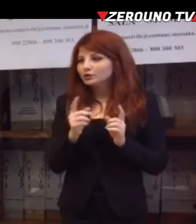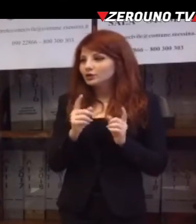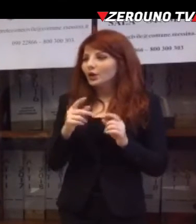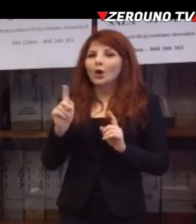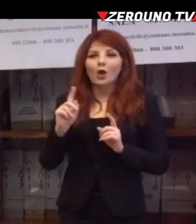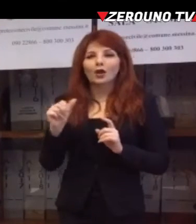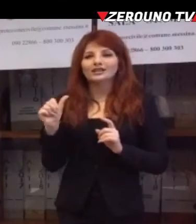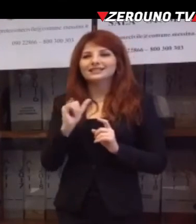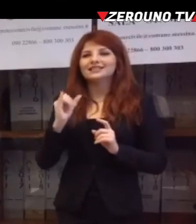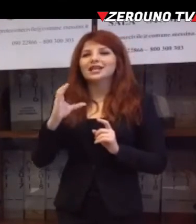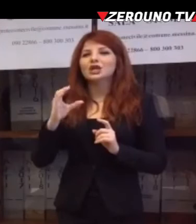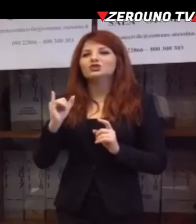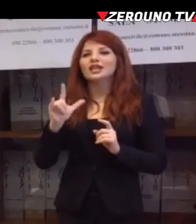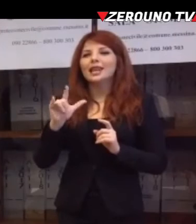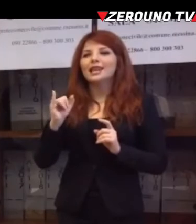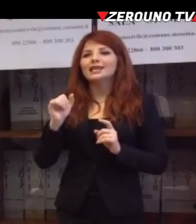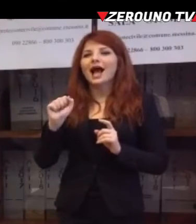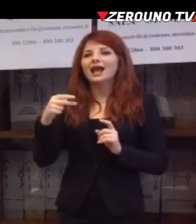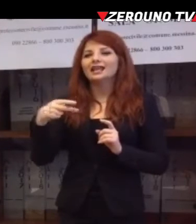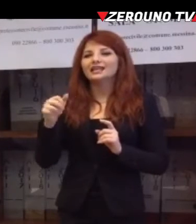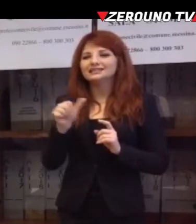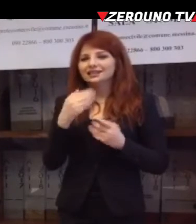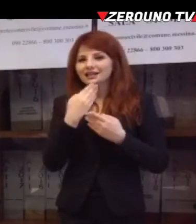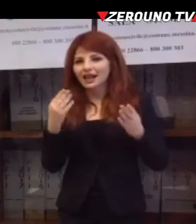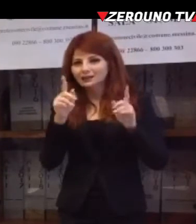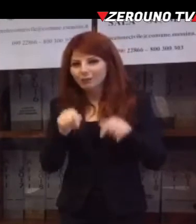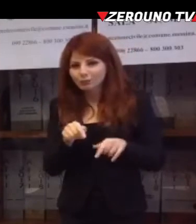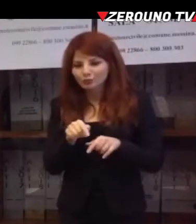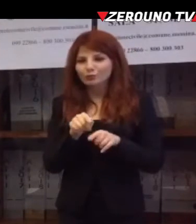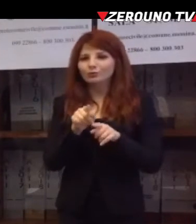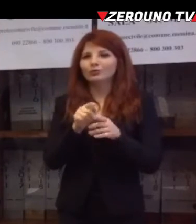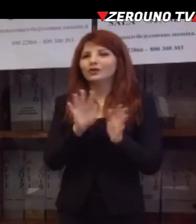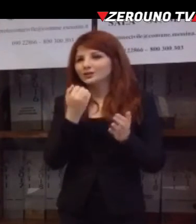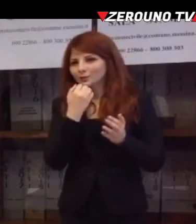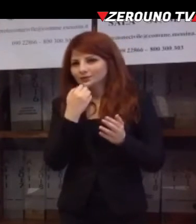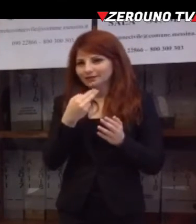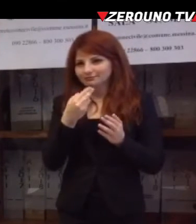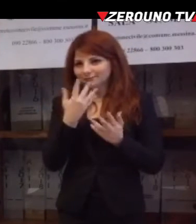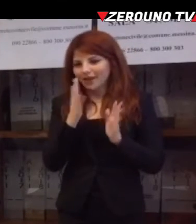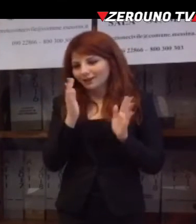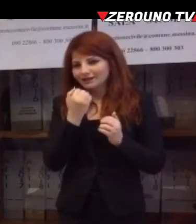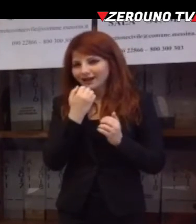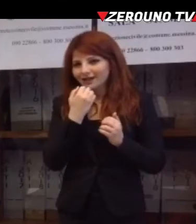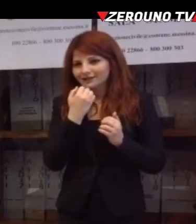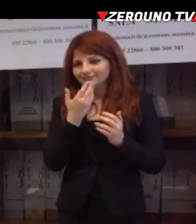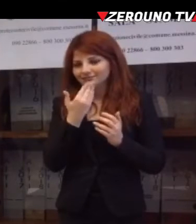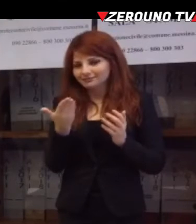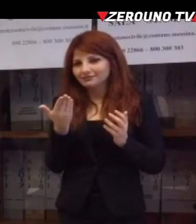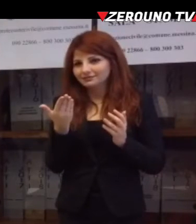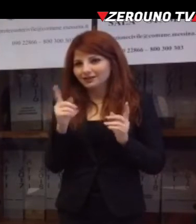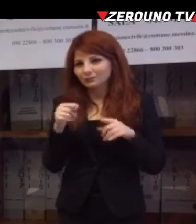Sicilia. Sicilians, esattamente, chiedo scusa, anzi ti ringrazio pure di questa diretta di questa sera